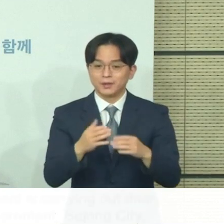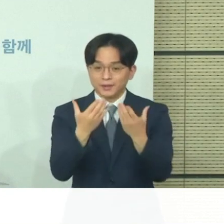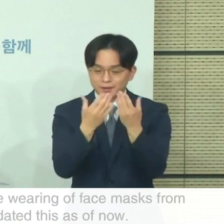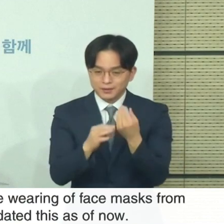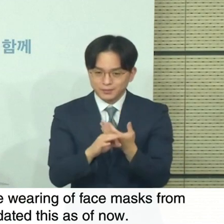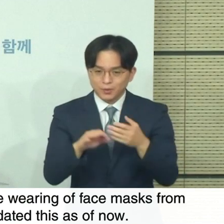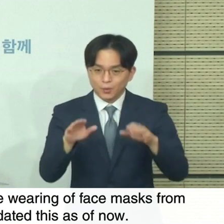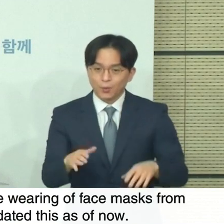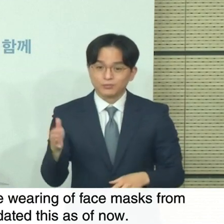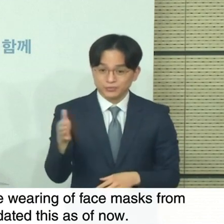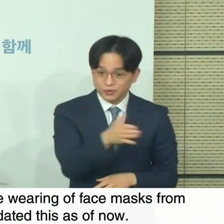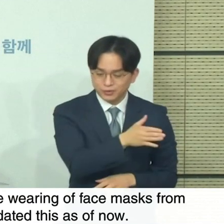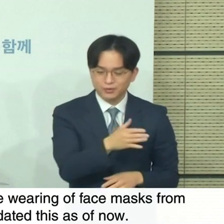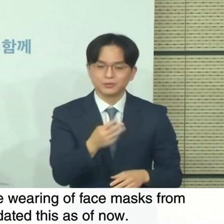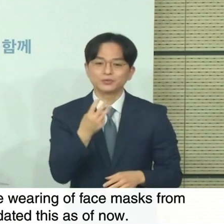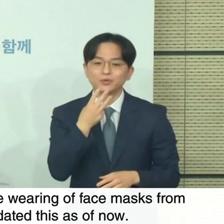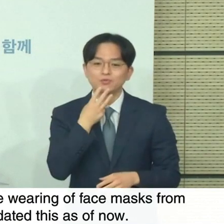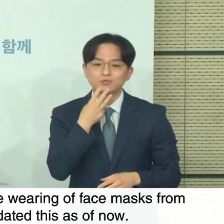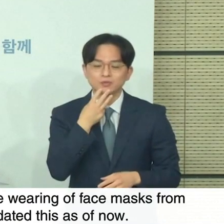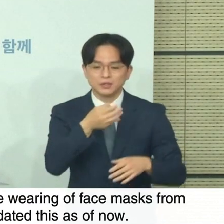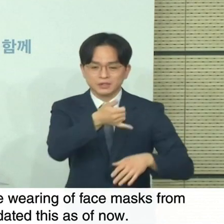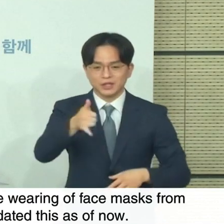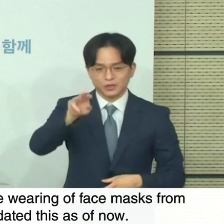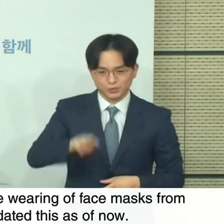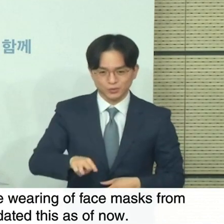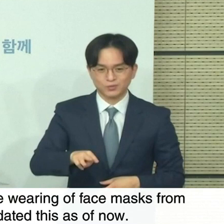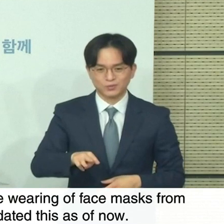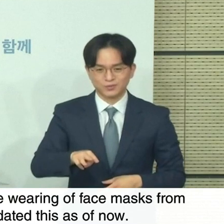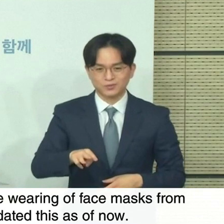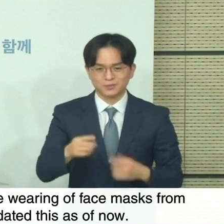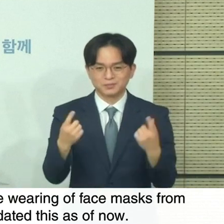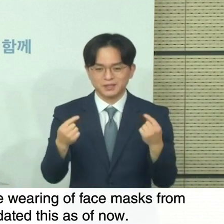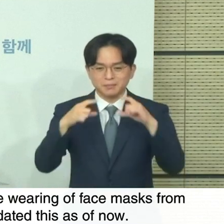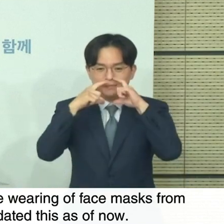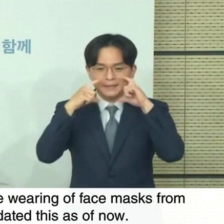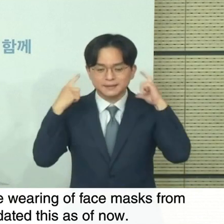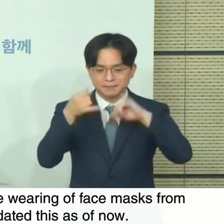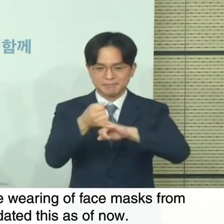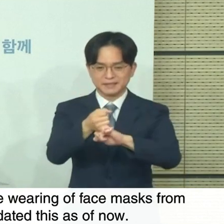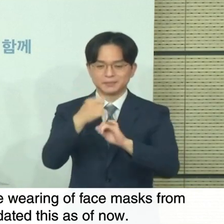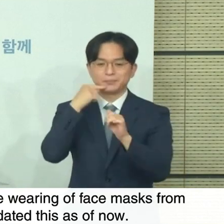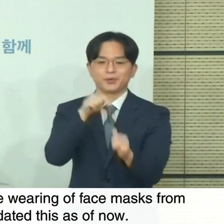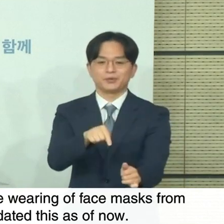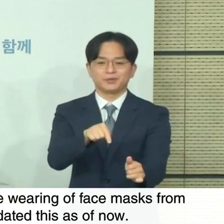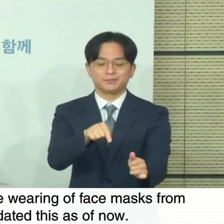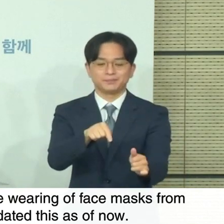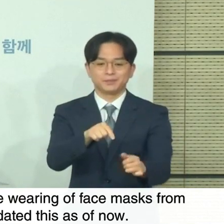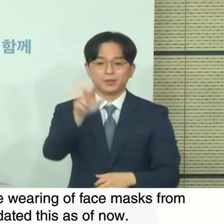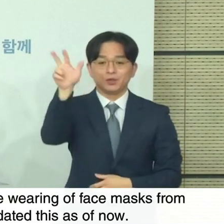의무화 조치를 시행하였으며 현재 17개 시도 중 13개 시도에서 마스크